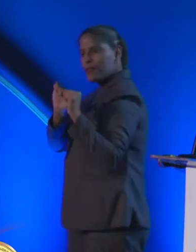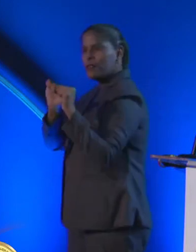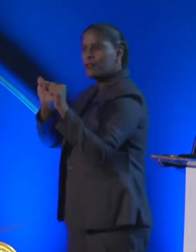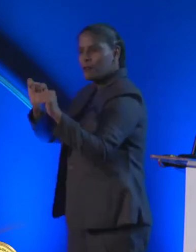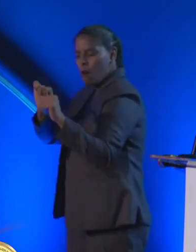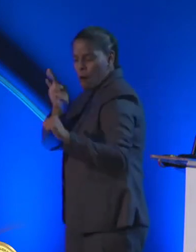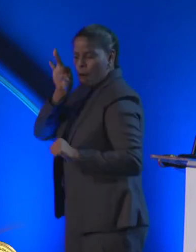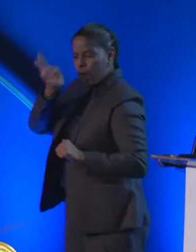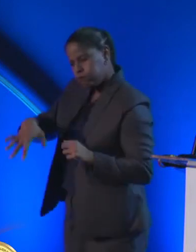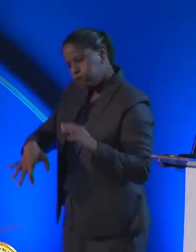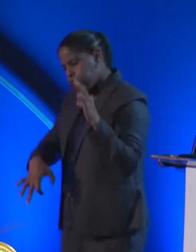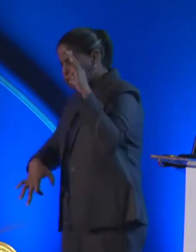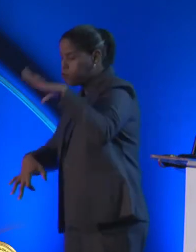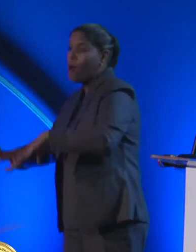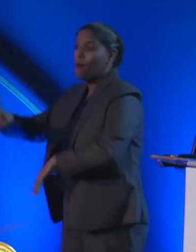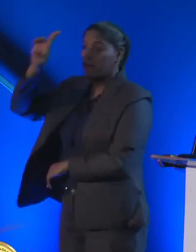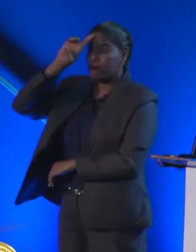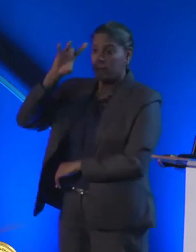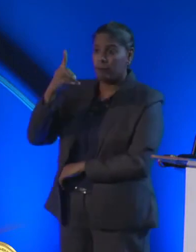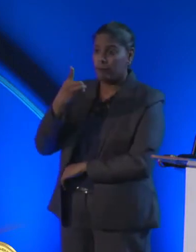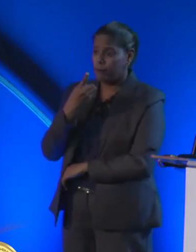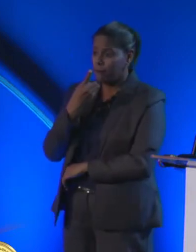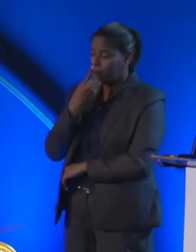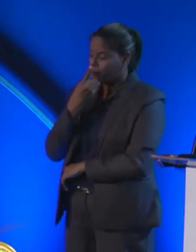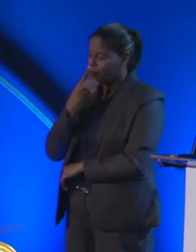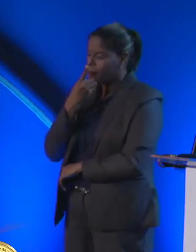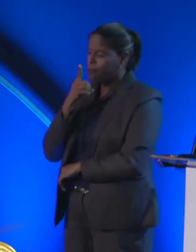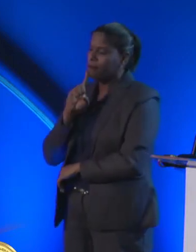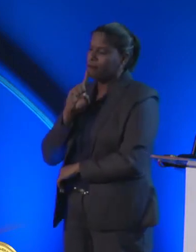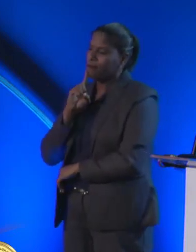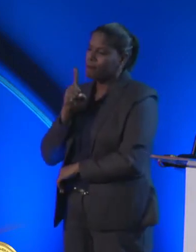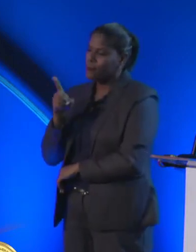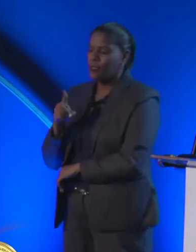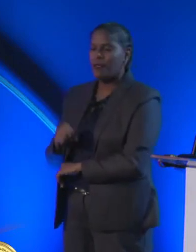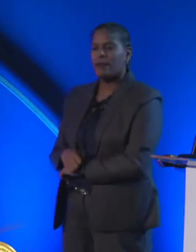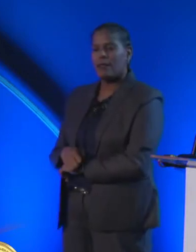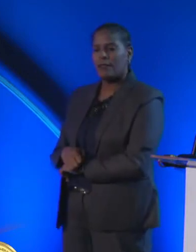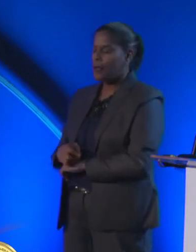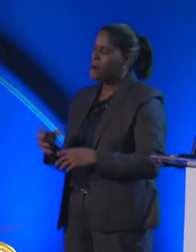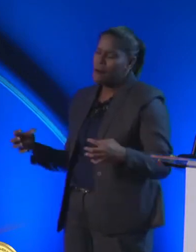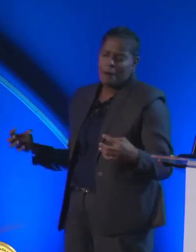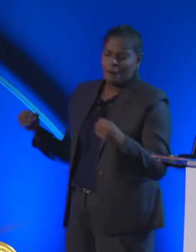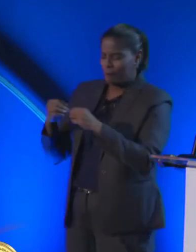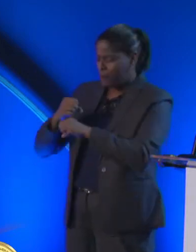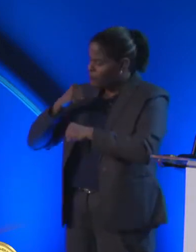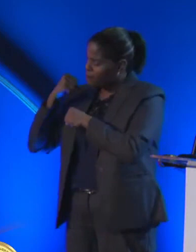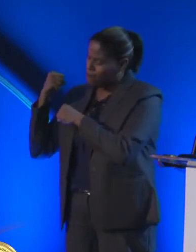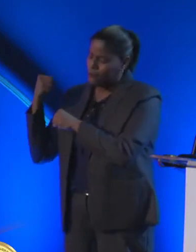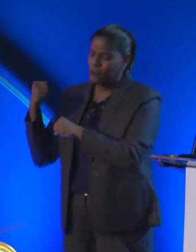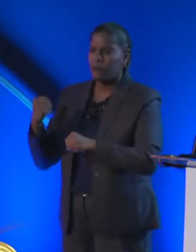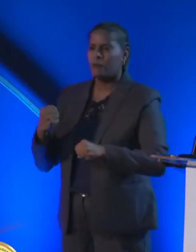aportando a una República Dominicana que sea cada vez más robusta